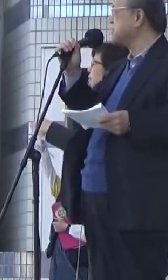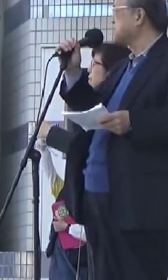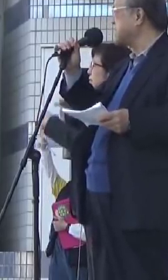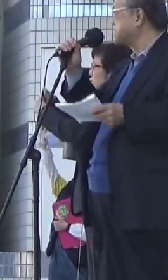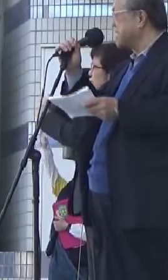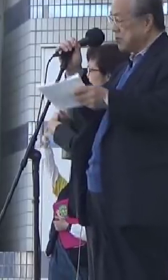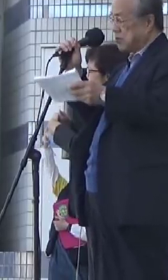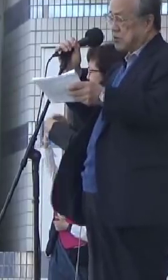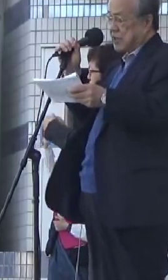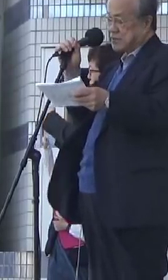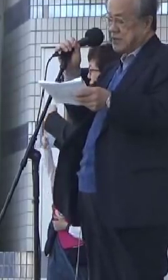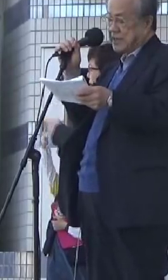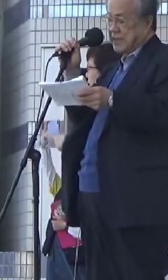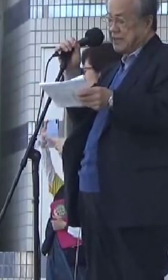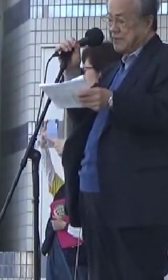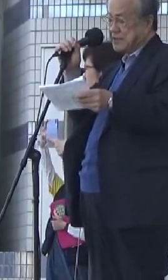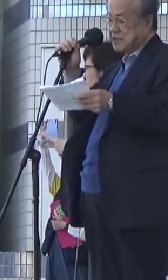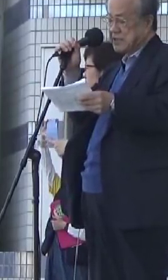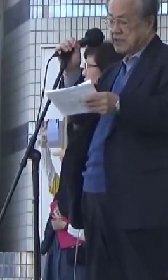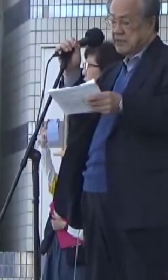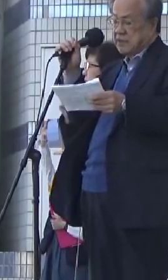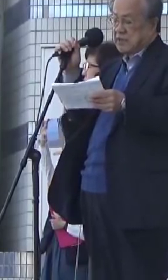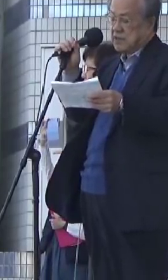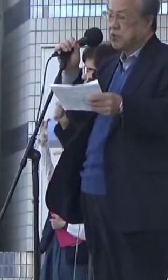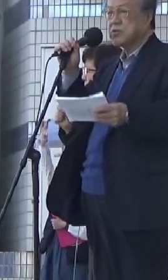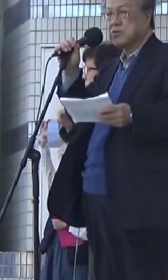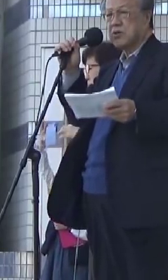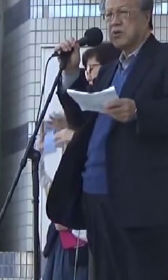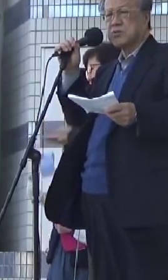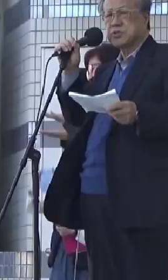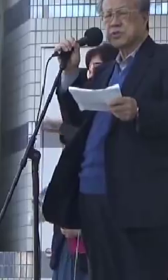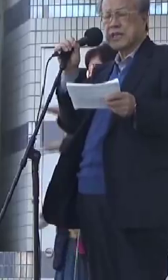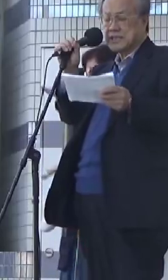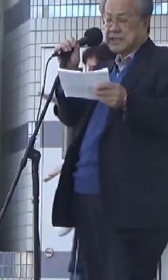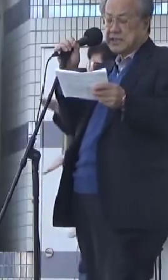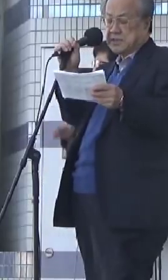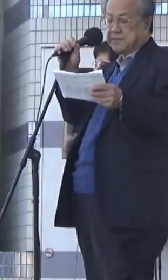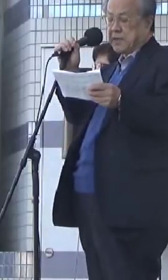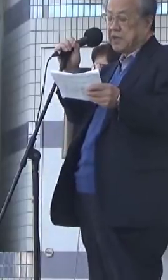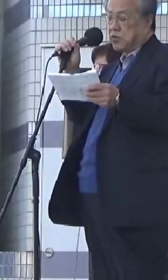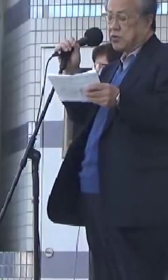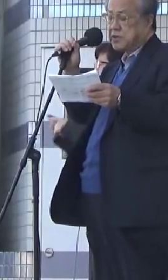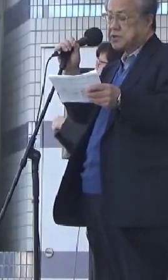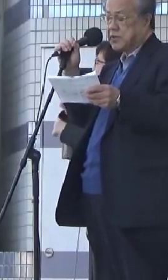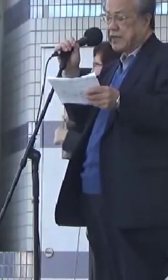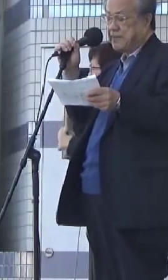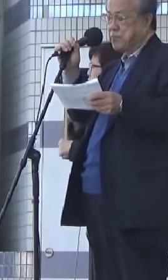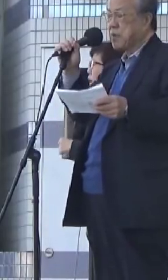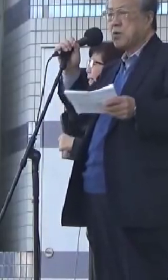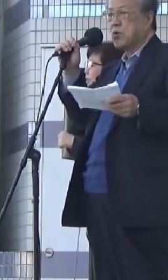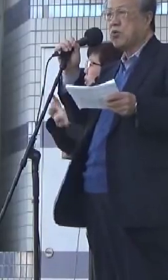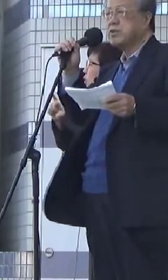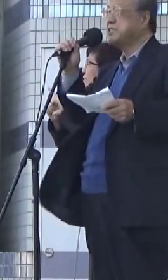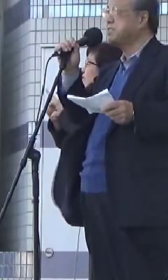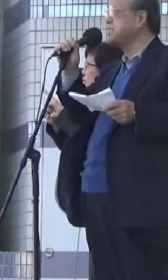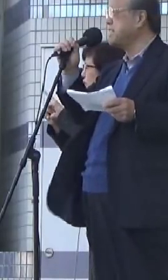貧困格差の拡大であります。日本の相対的貧困率は